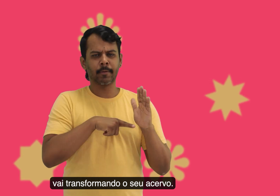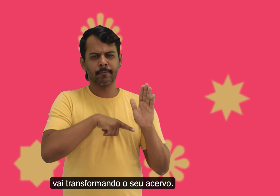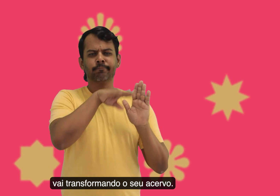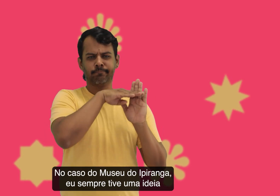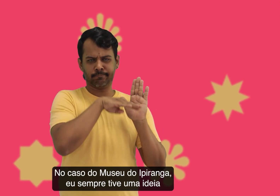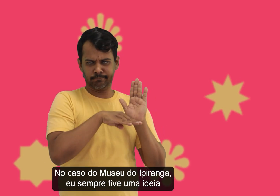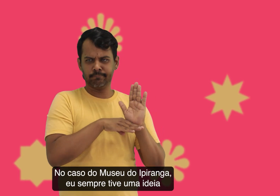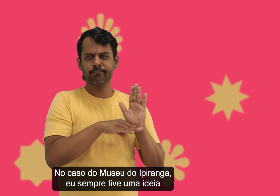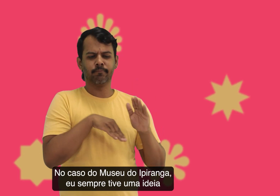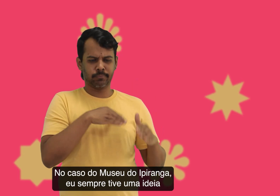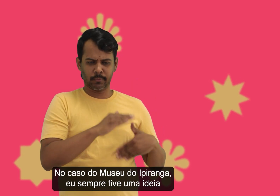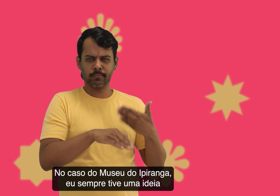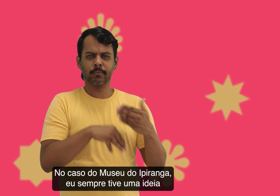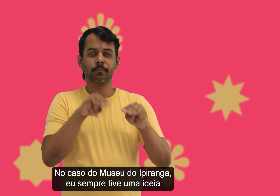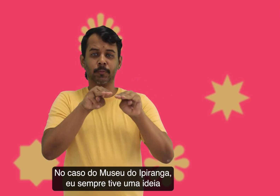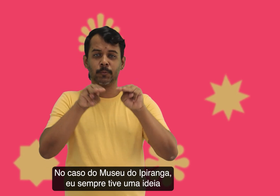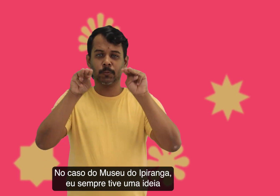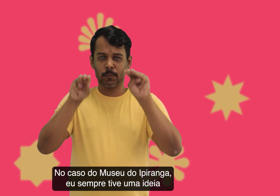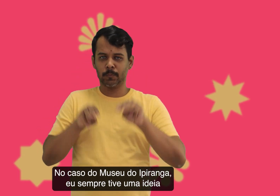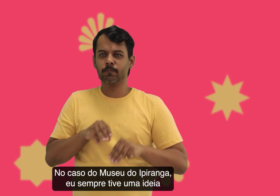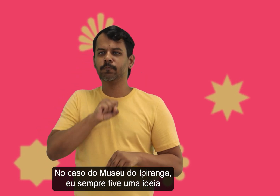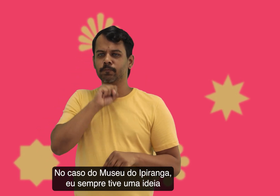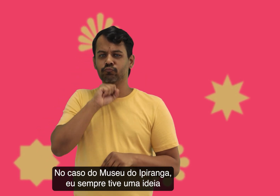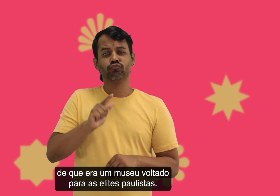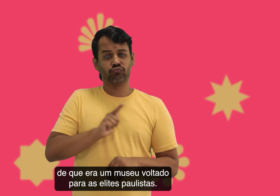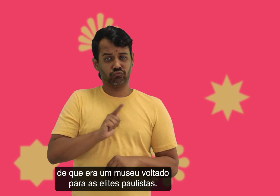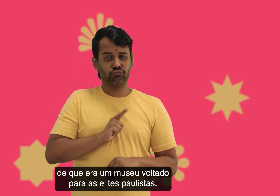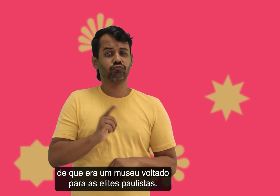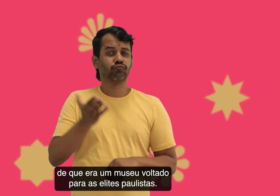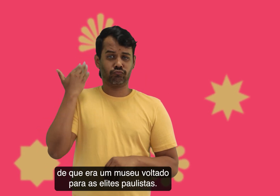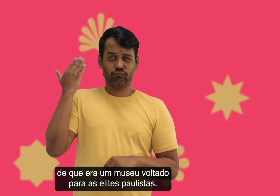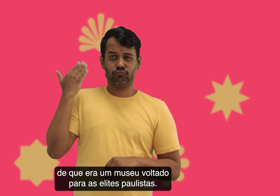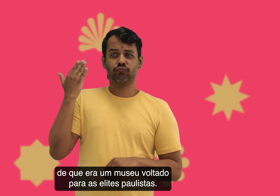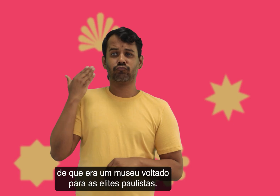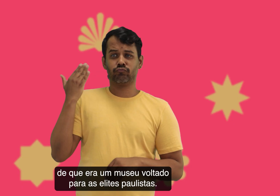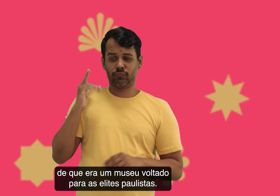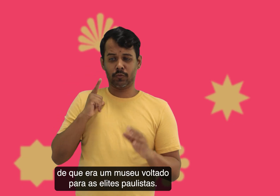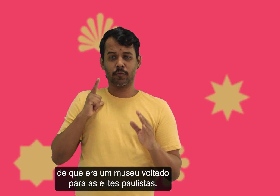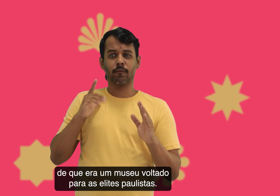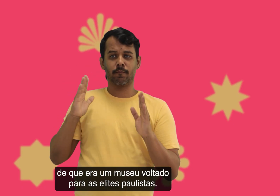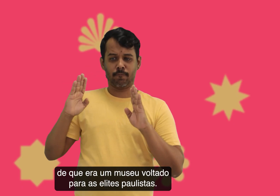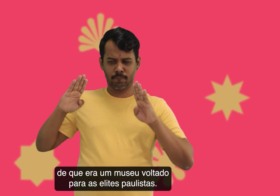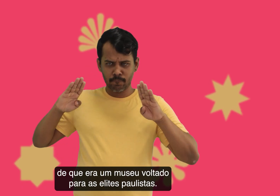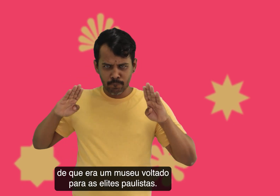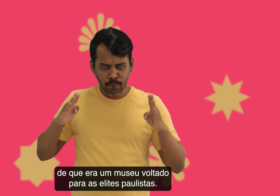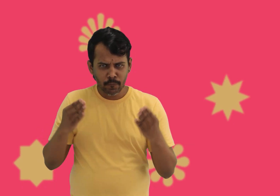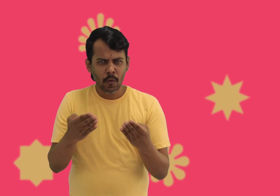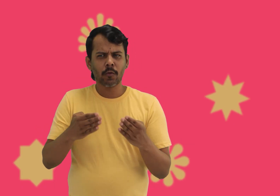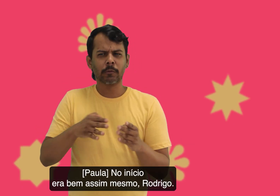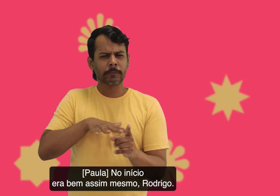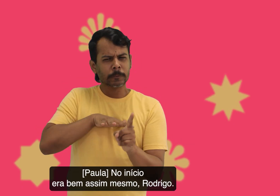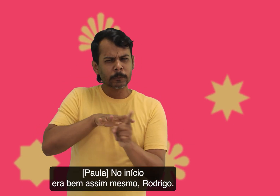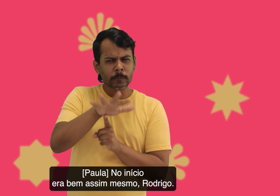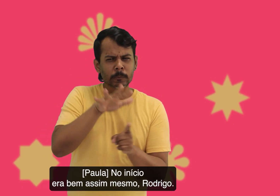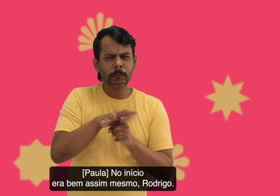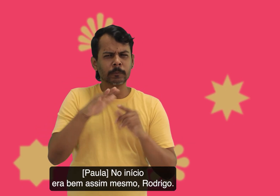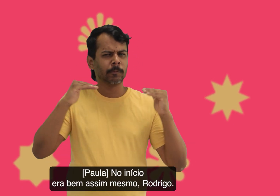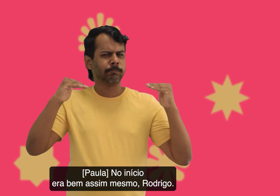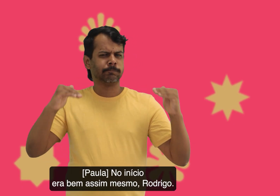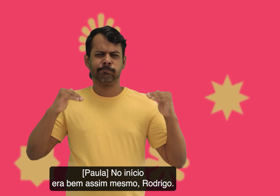acervo. No caso do Museu do Ipiranga, eu sempre tive uma ideia de que era um museu voltado para as elites paulistas. No início era bem assim